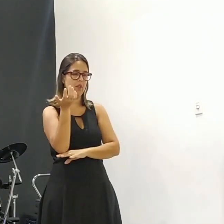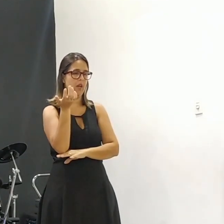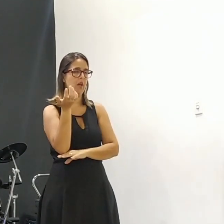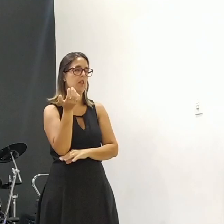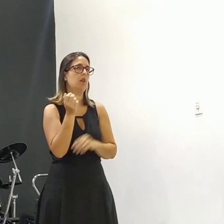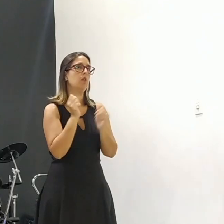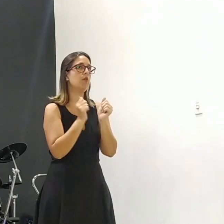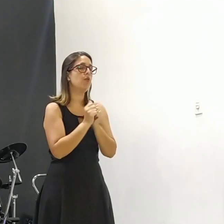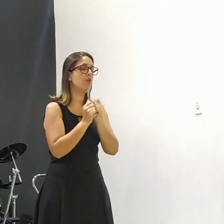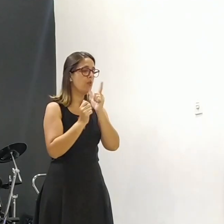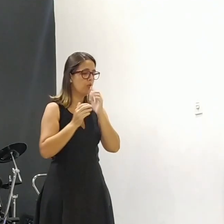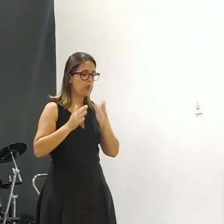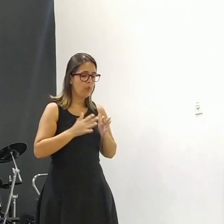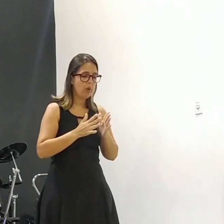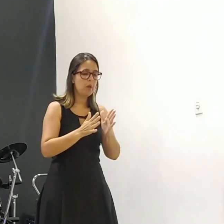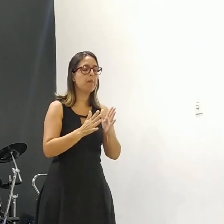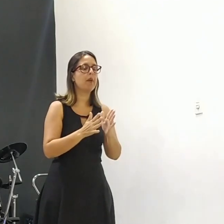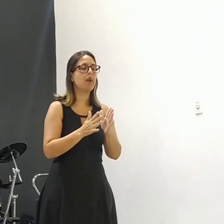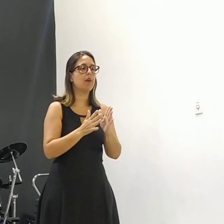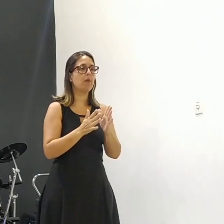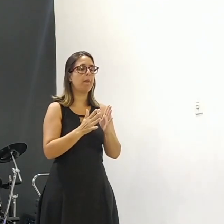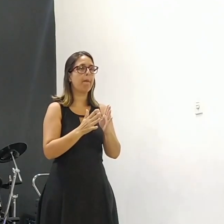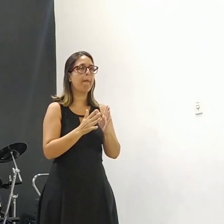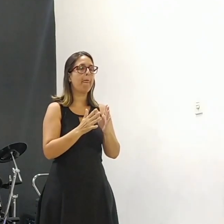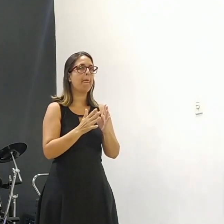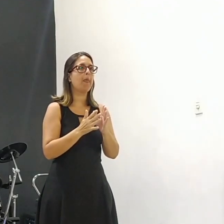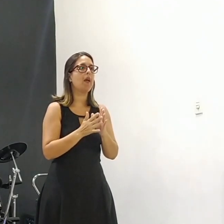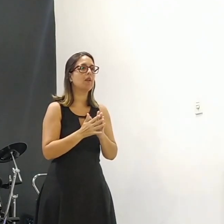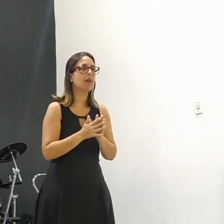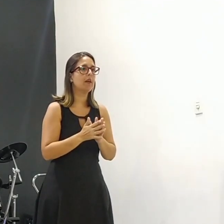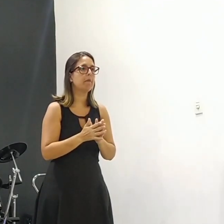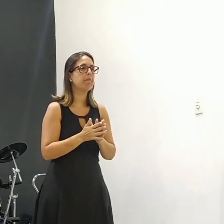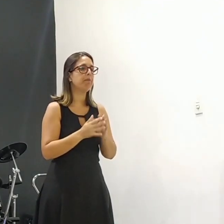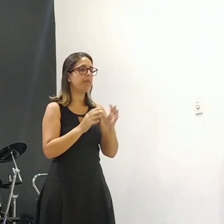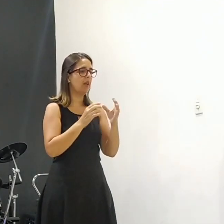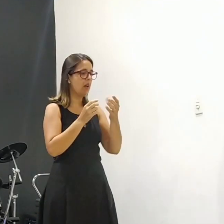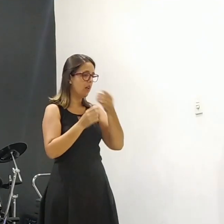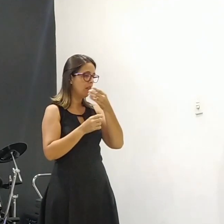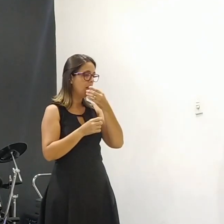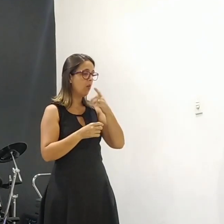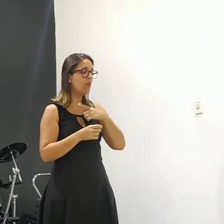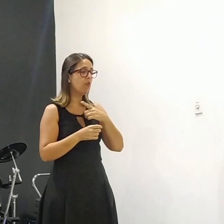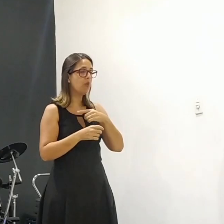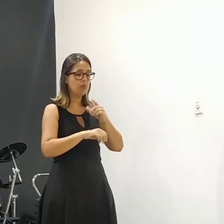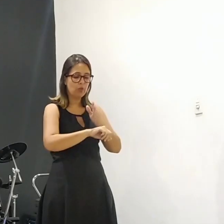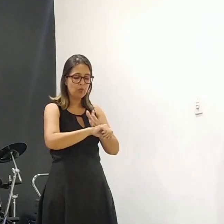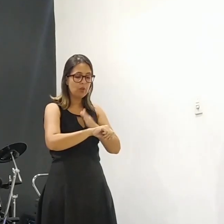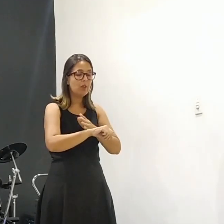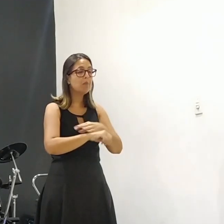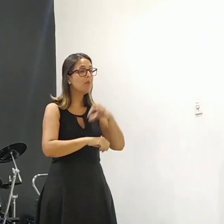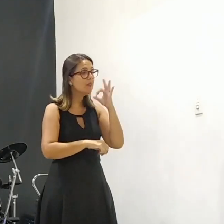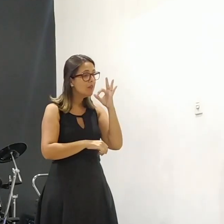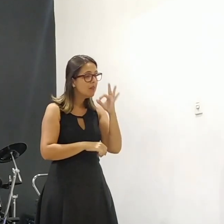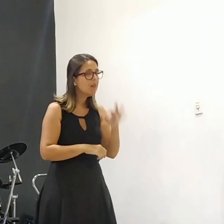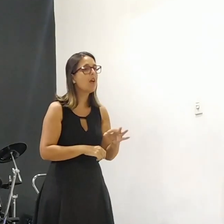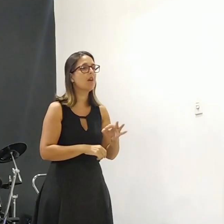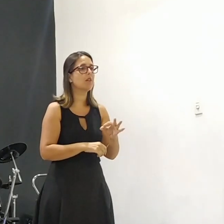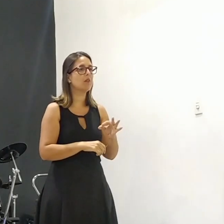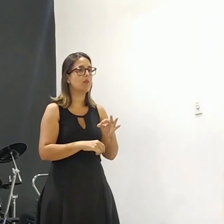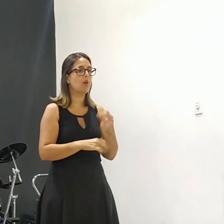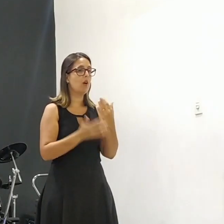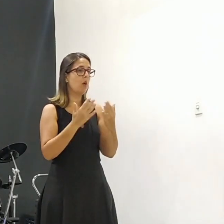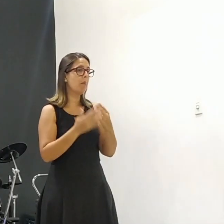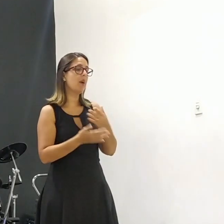estéril. Ela dá fruto no tempo certo, mas ela dá fruto. Amém, irmão? A árvore que é plantada junto do ribeiro